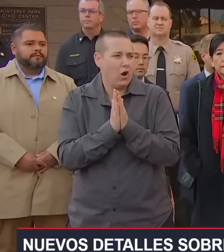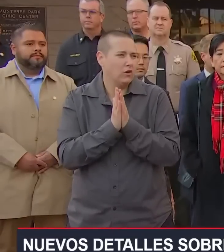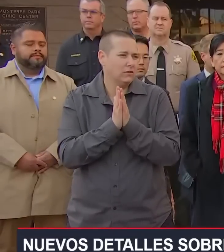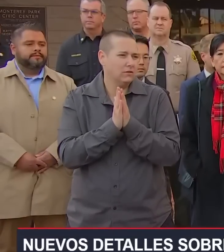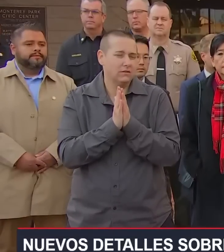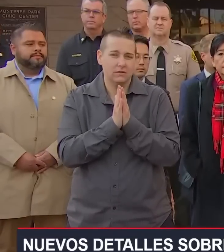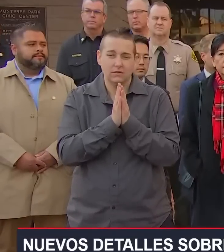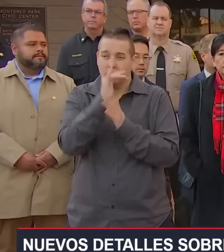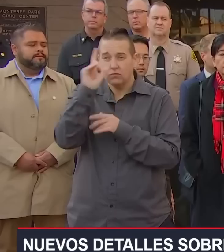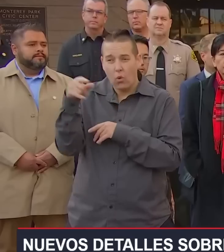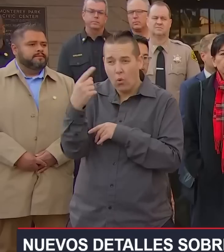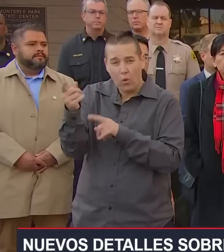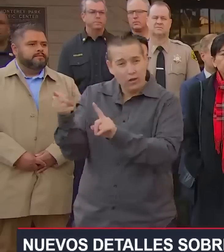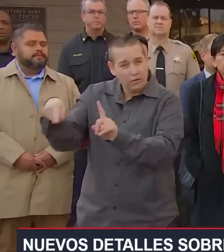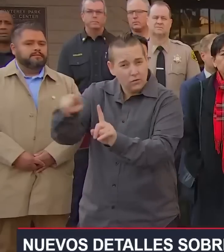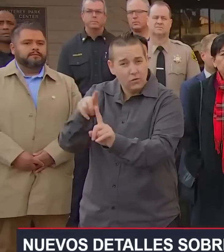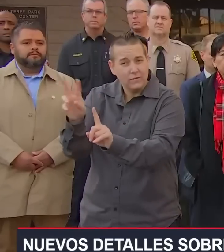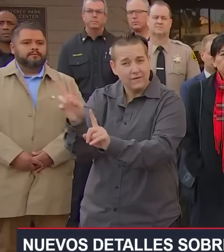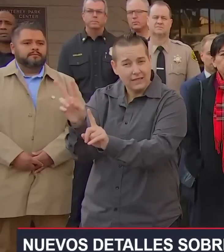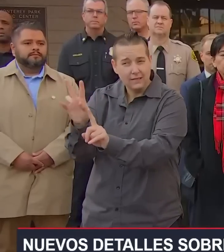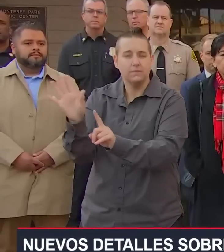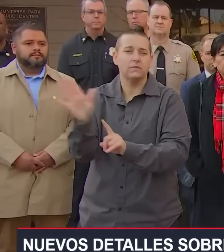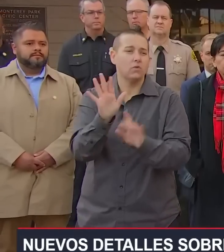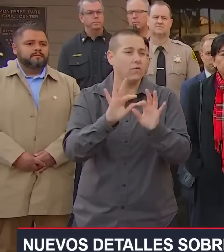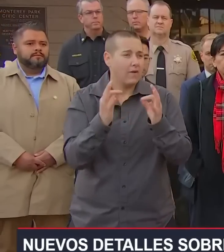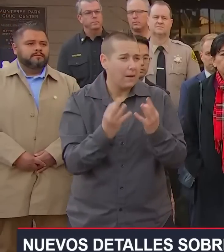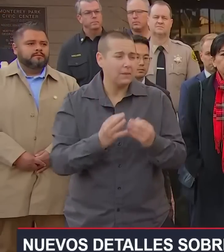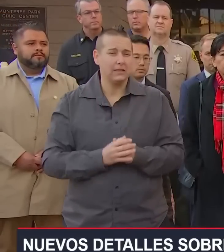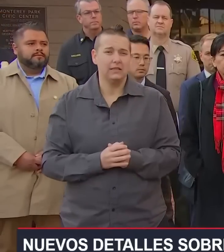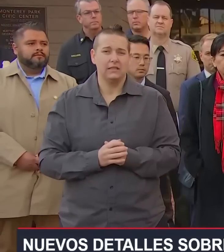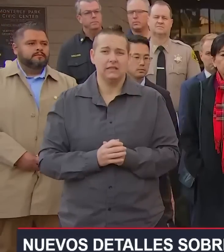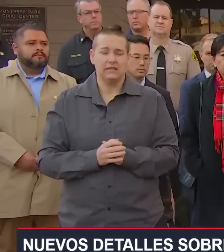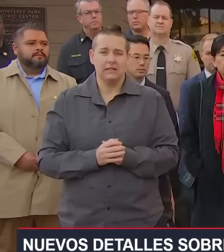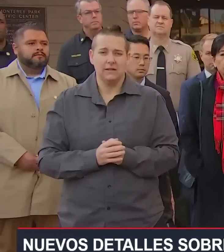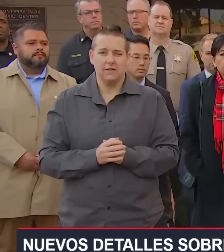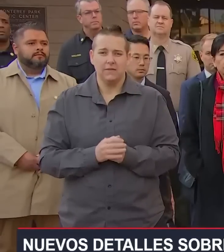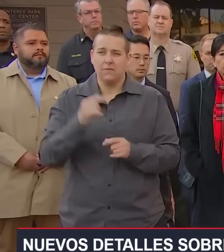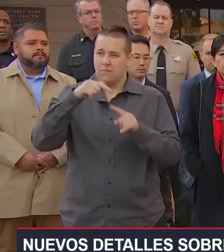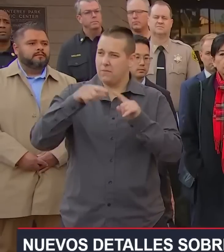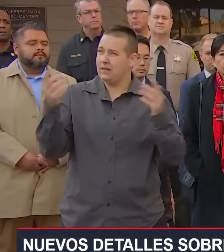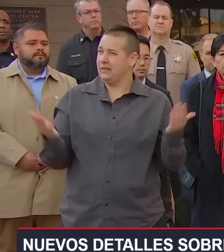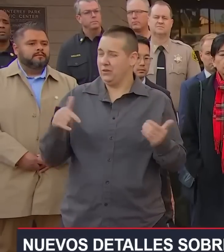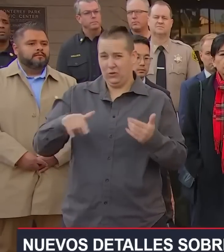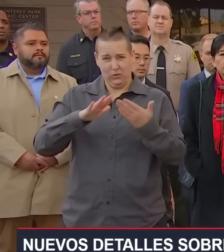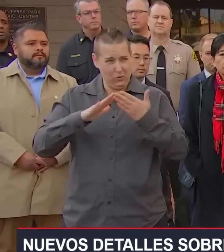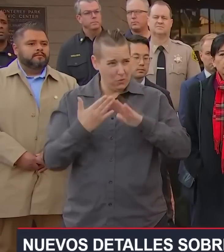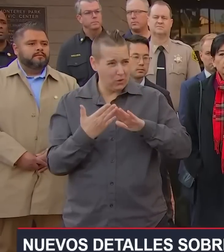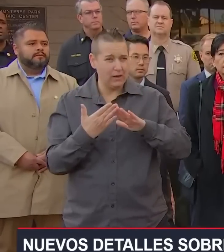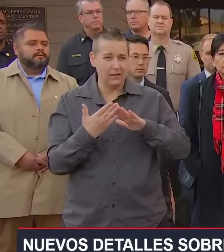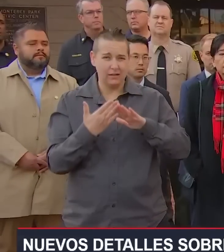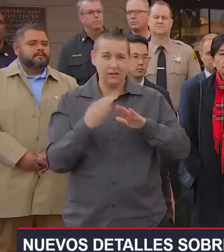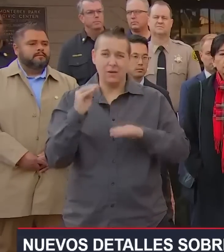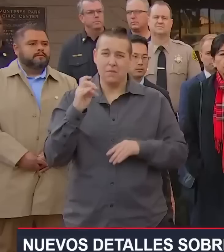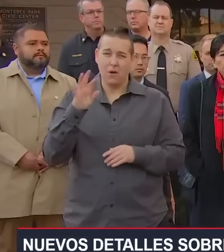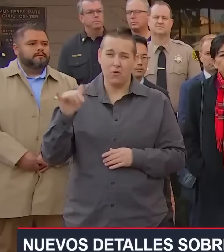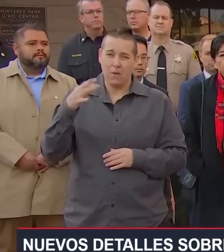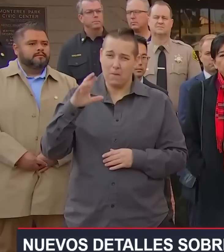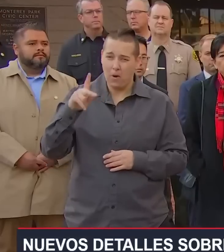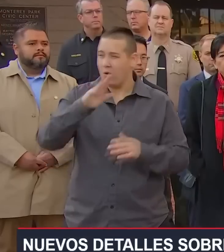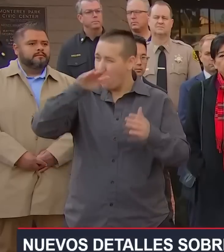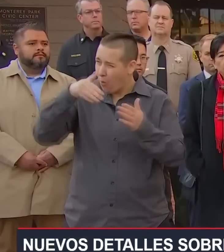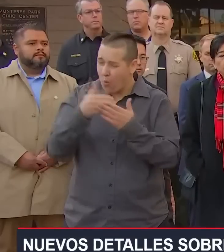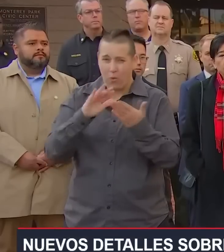nuestros pensamientos y condolencias y plegarias están no solo con las víctimas y su familia sino